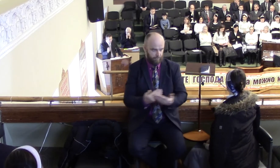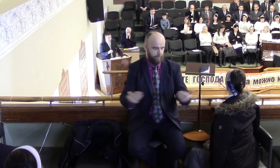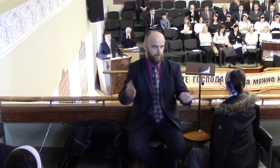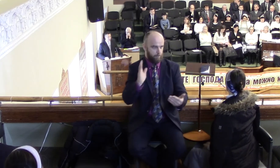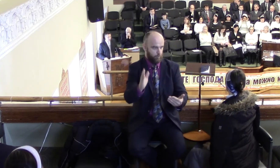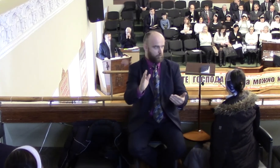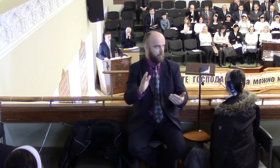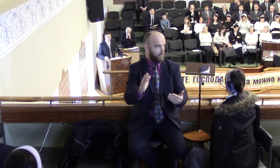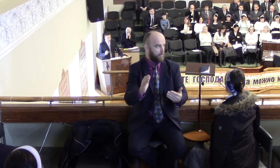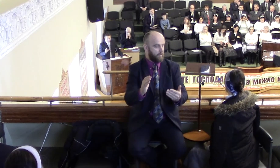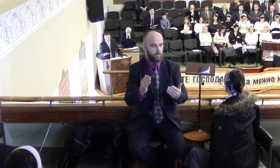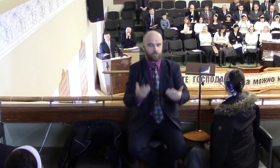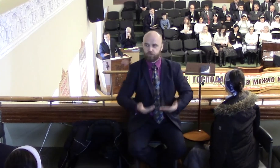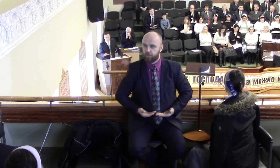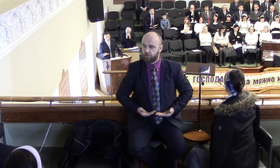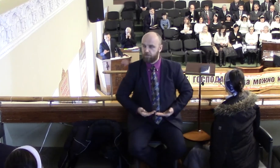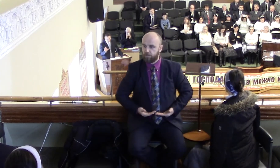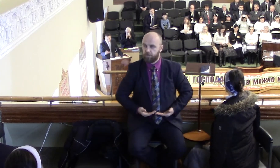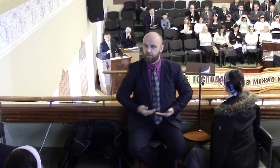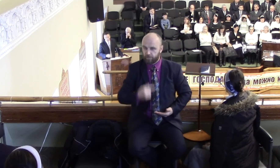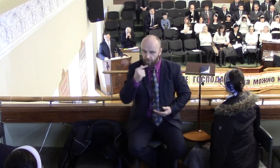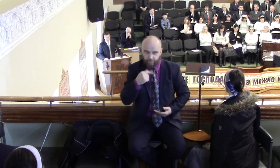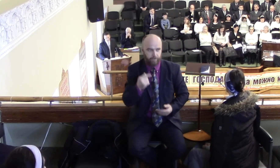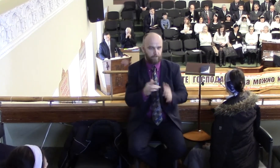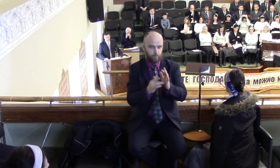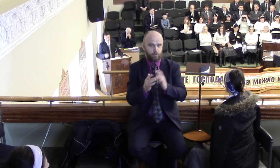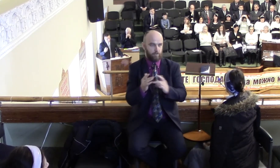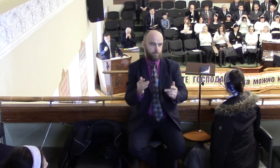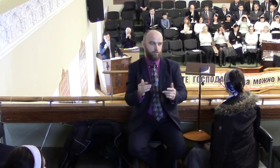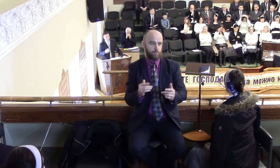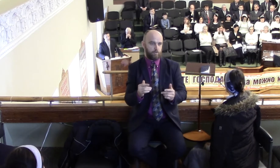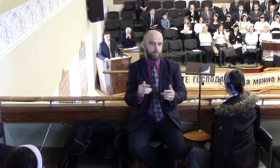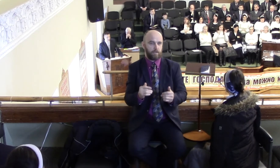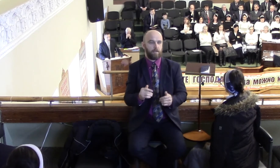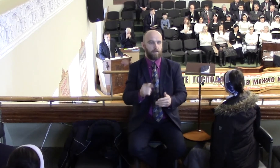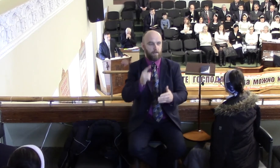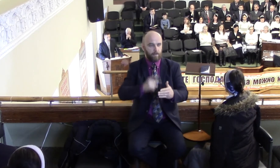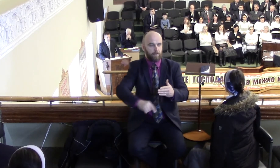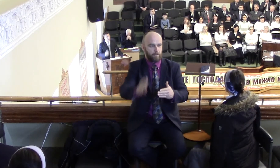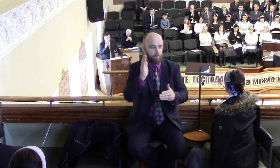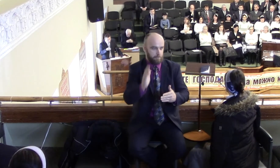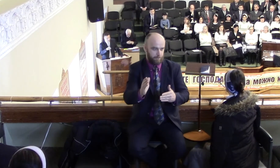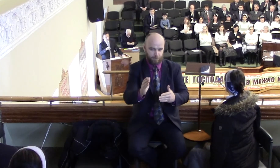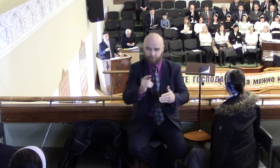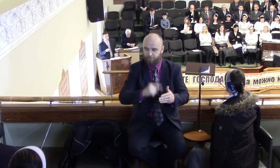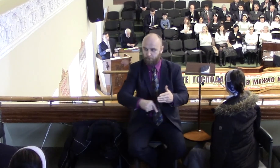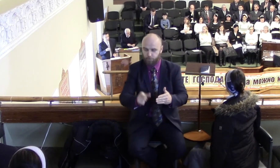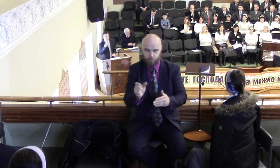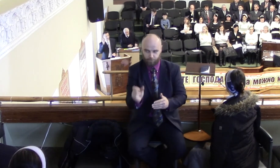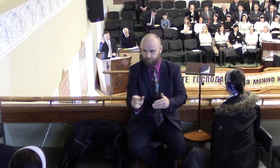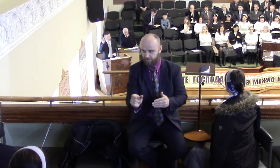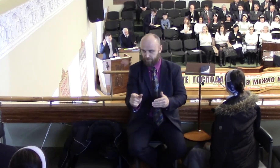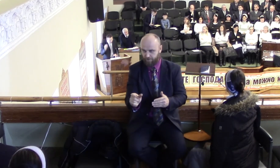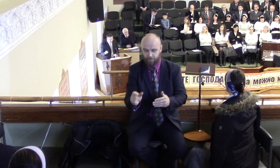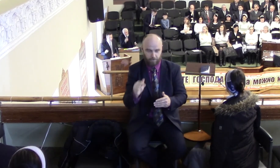это своим последователям. Я живу, и вы будете жить. Вот надежда христианина. И в то же самое время